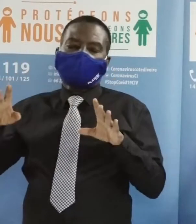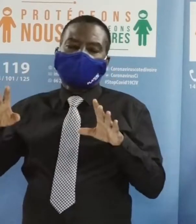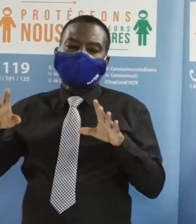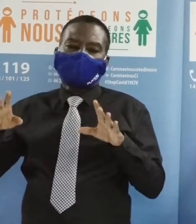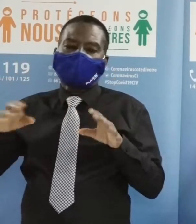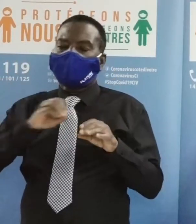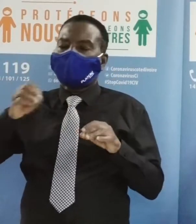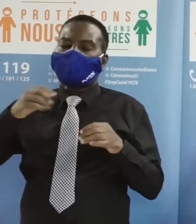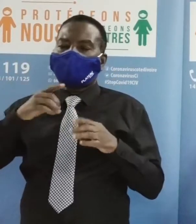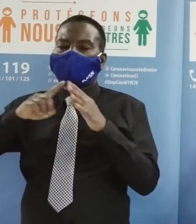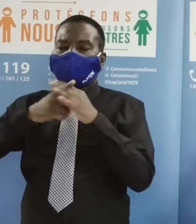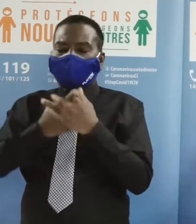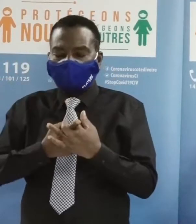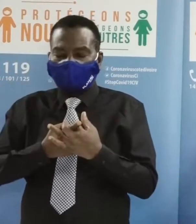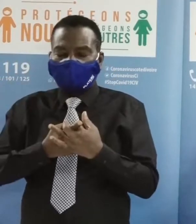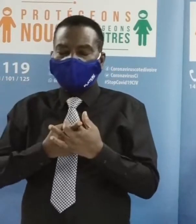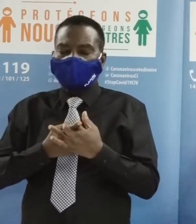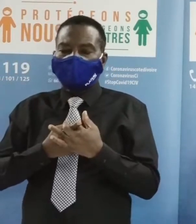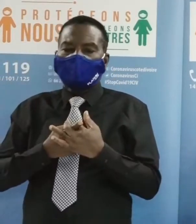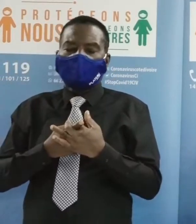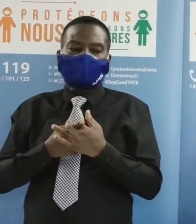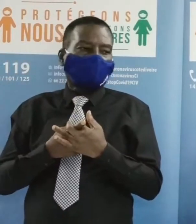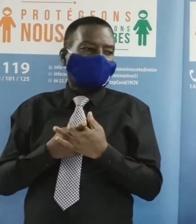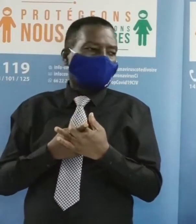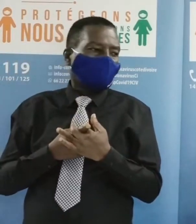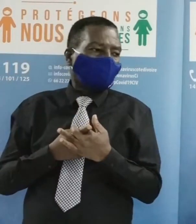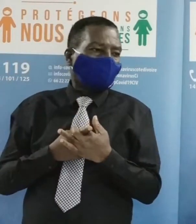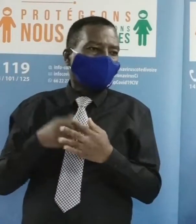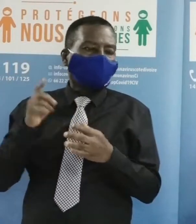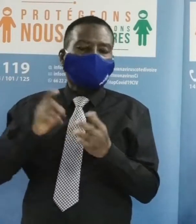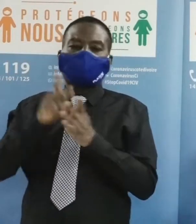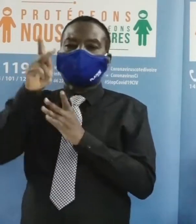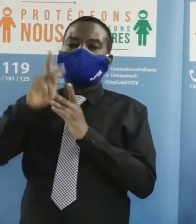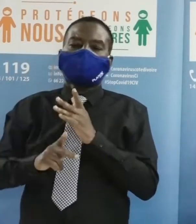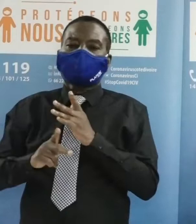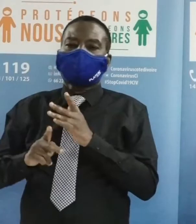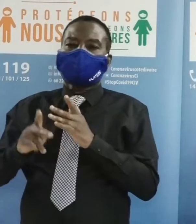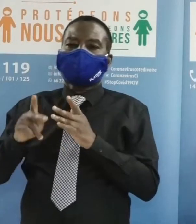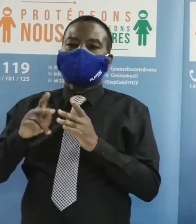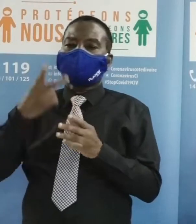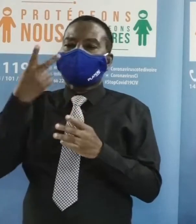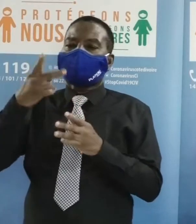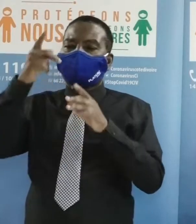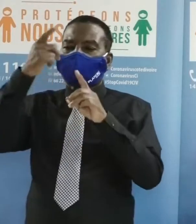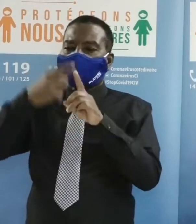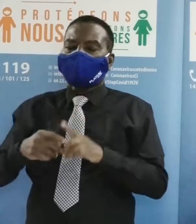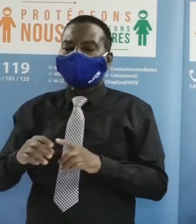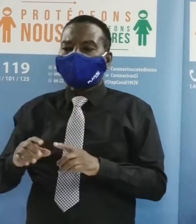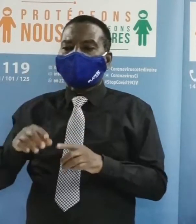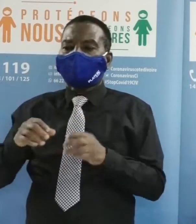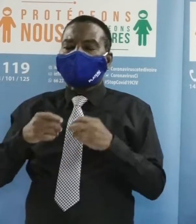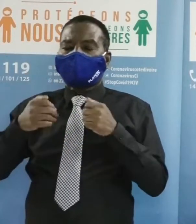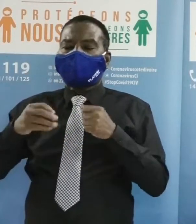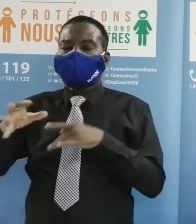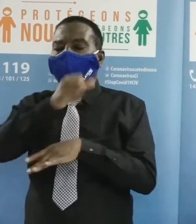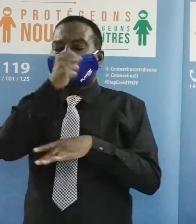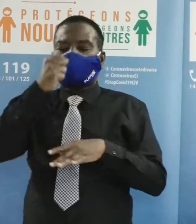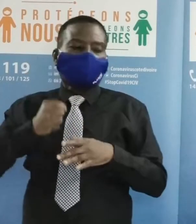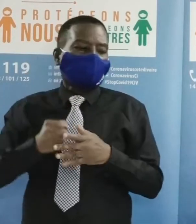on n'est qu'au début du projet ces deux mois se rend vite rattrapé